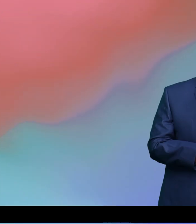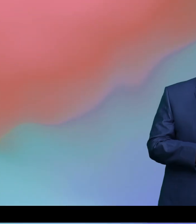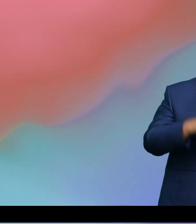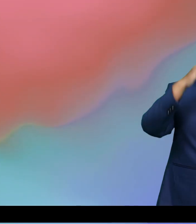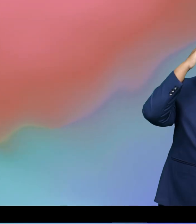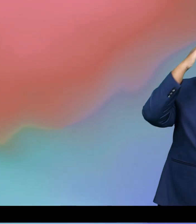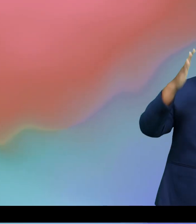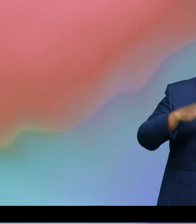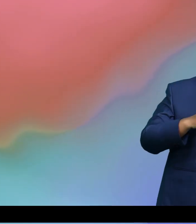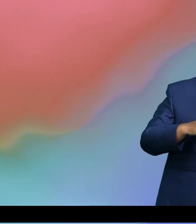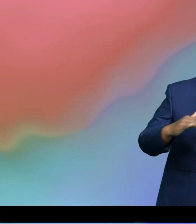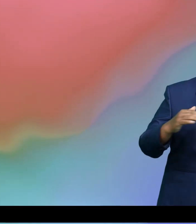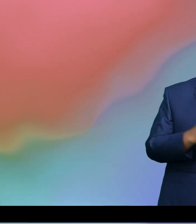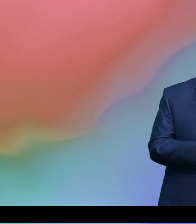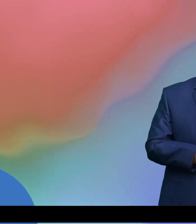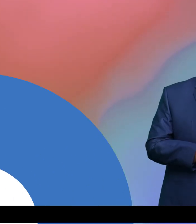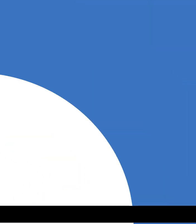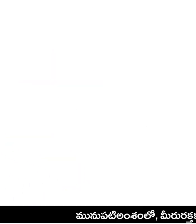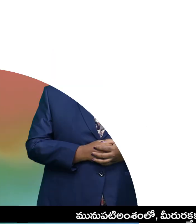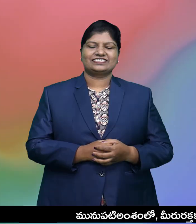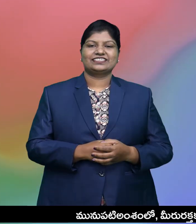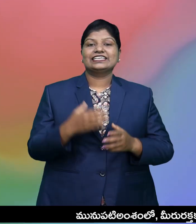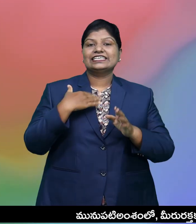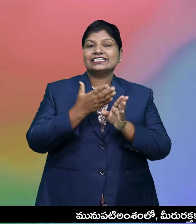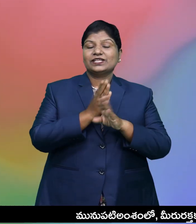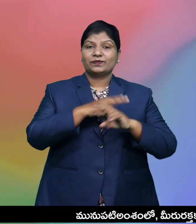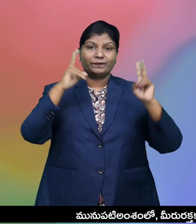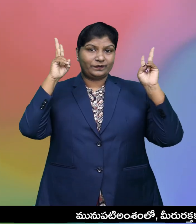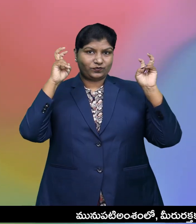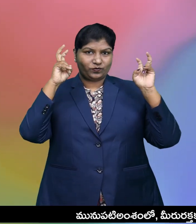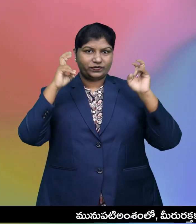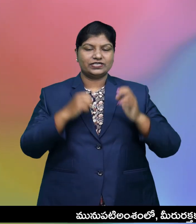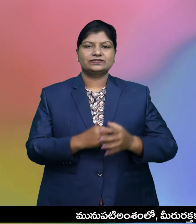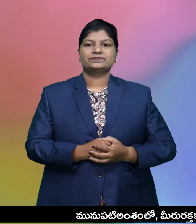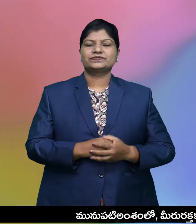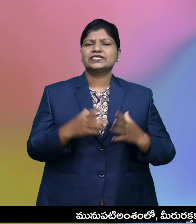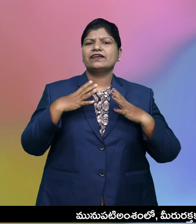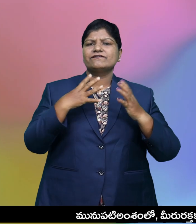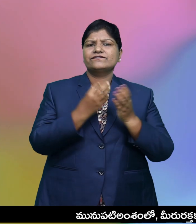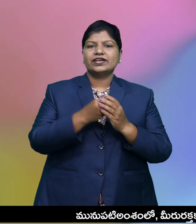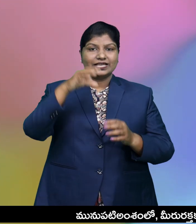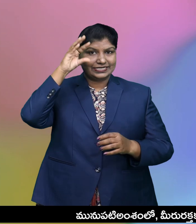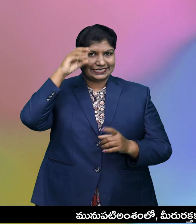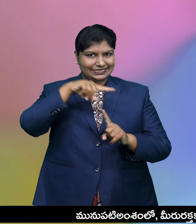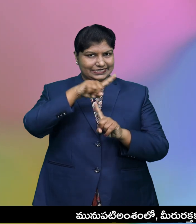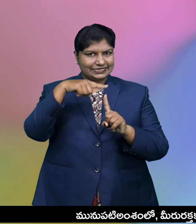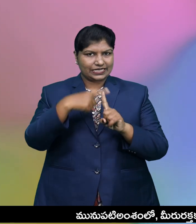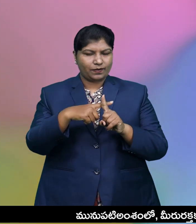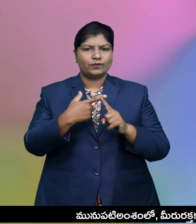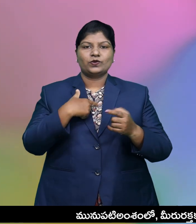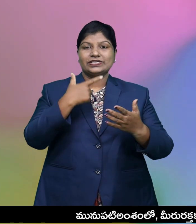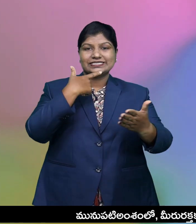నమస్కారం పిల్లలు. మునుపటి అంశంలో మీరు రక్తకూర్పు, రక్తనాళాల నిర్మాణం